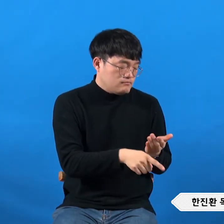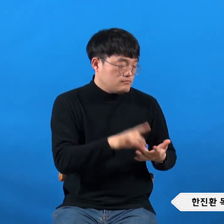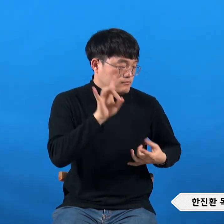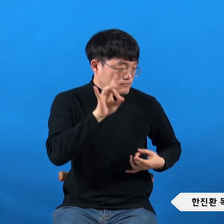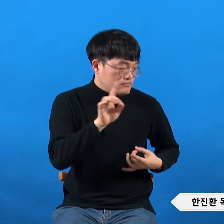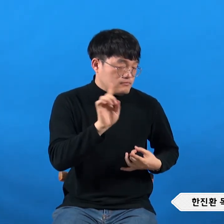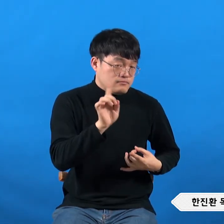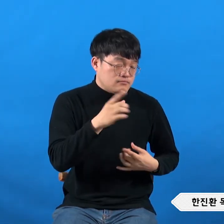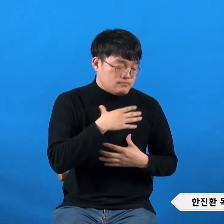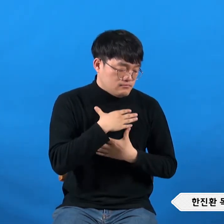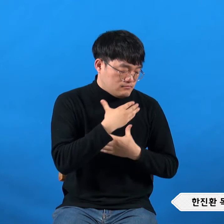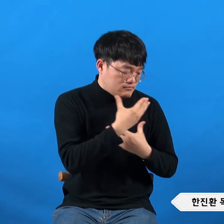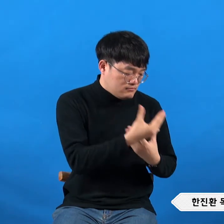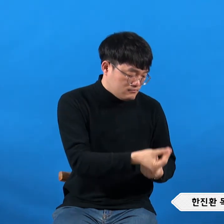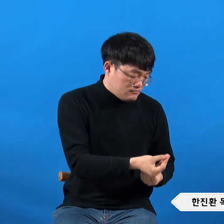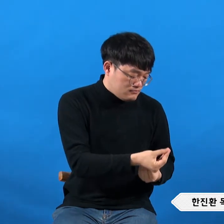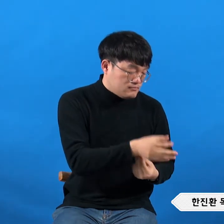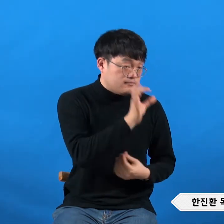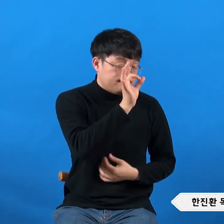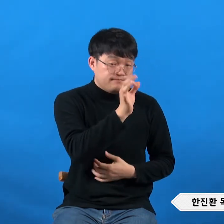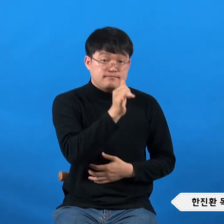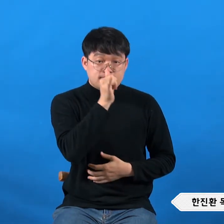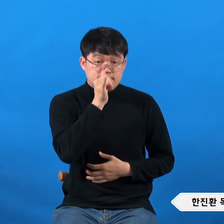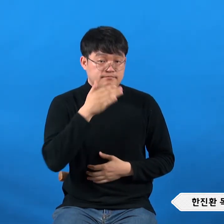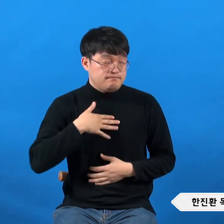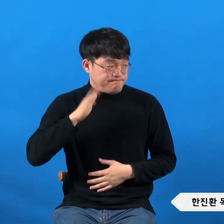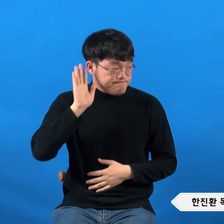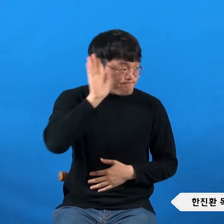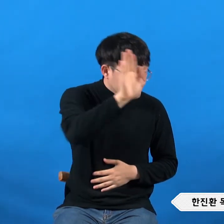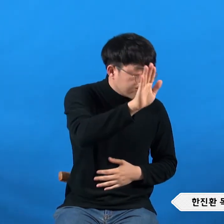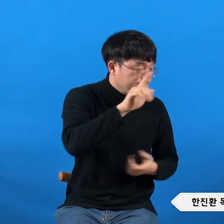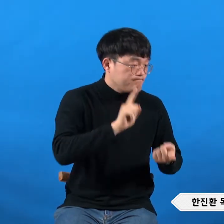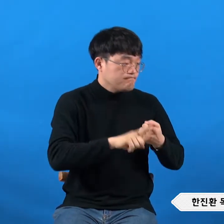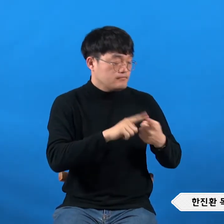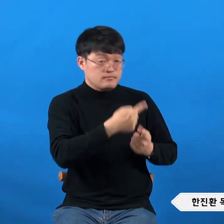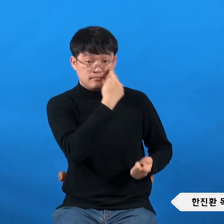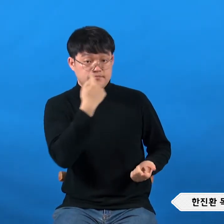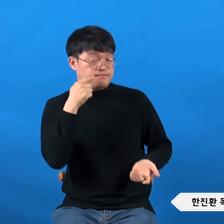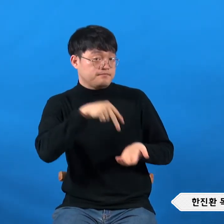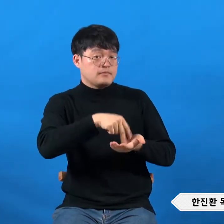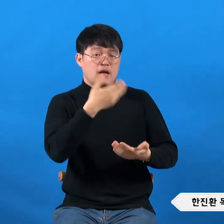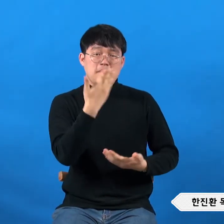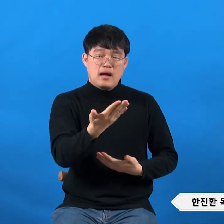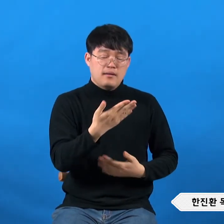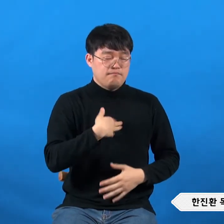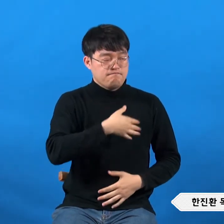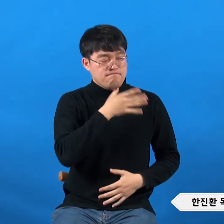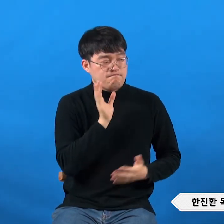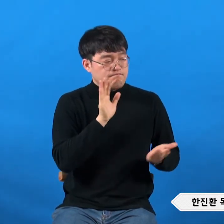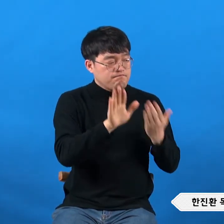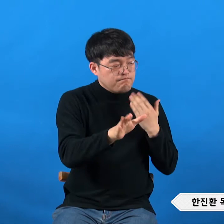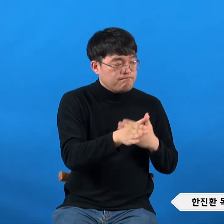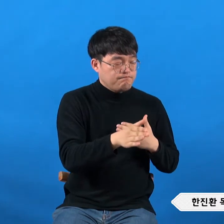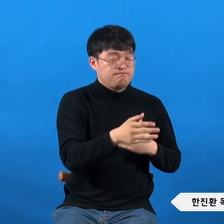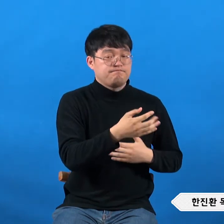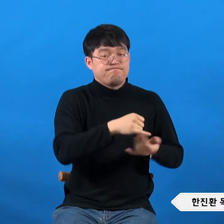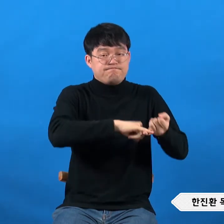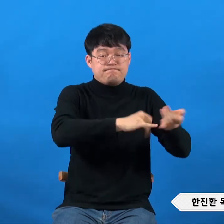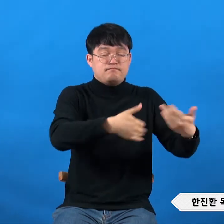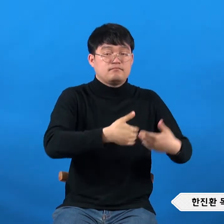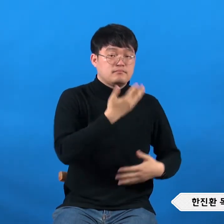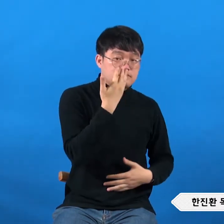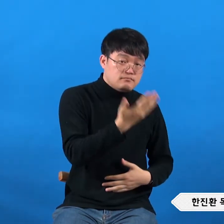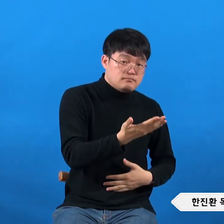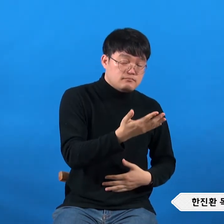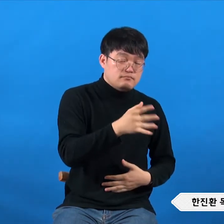우상은 안전이었습니다. 돈이 있어야 내 미래를 보장받을 수 있고 미래가 노후가 든든하다.